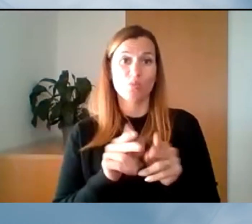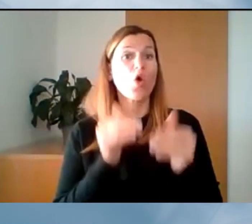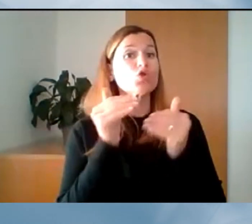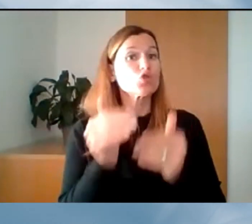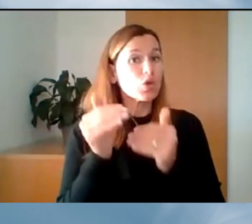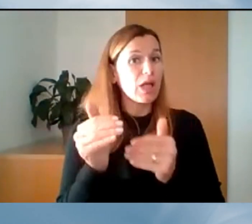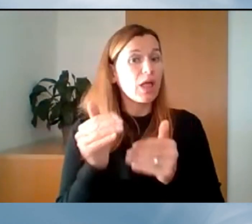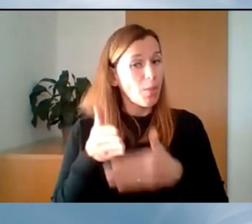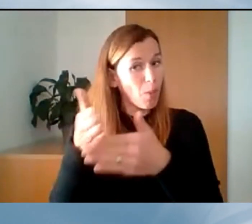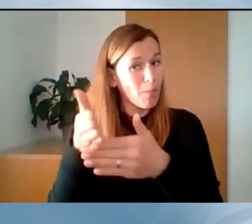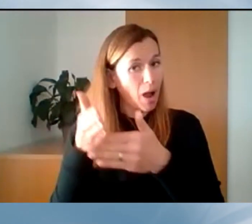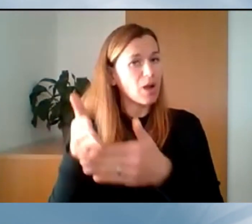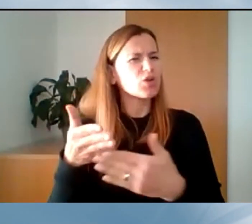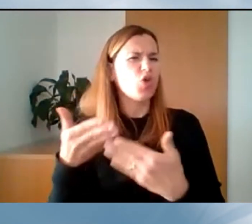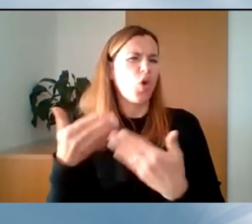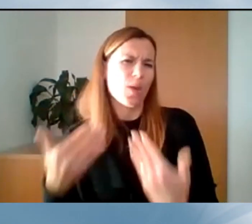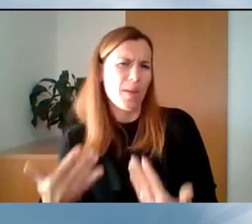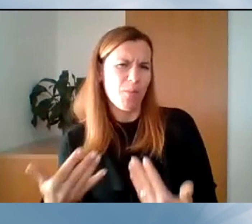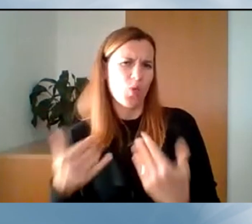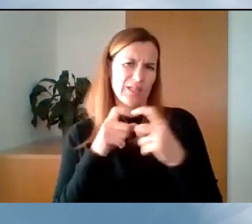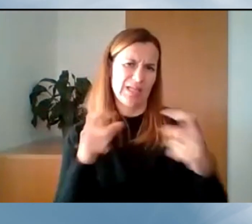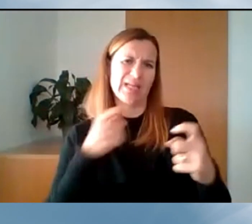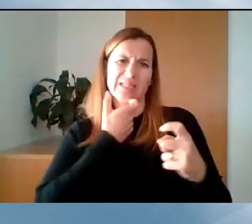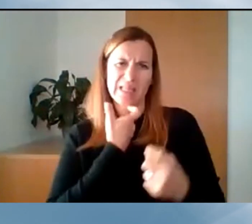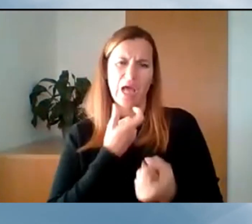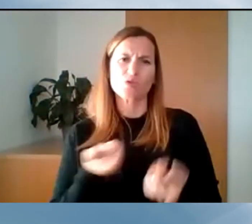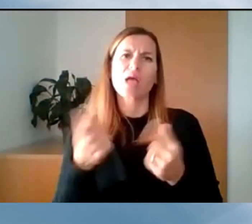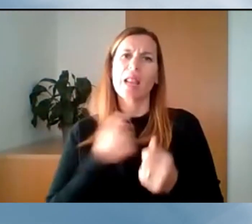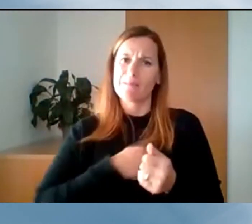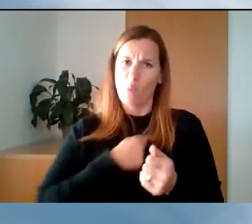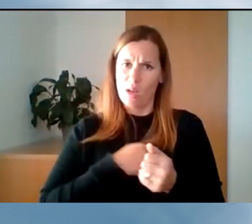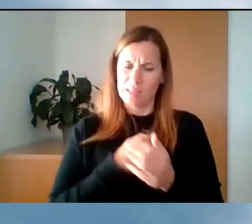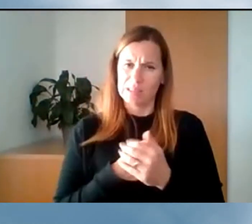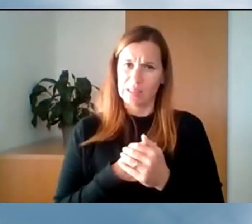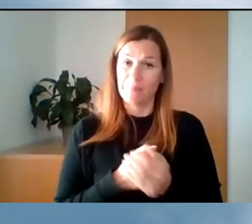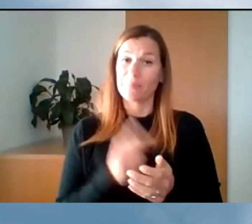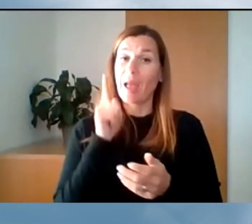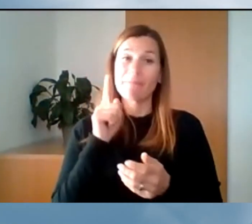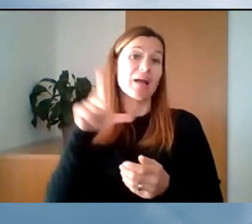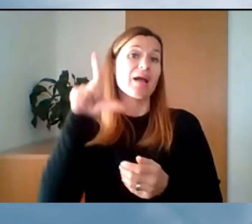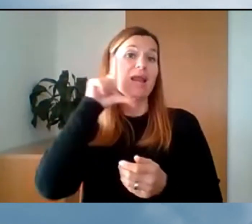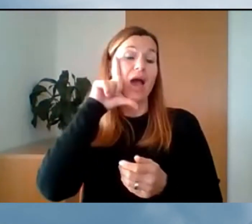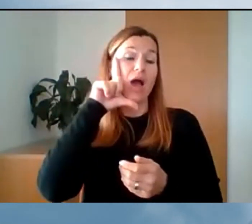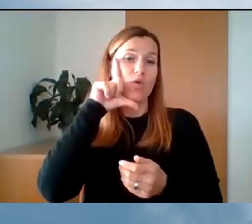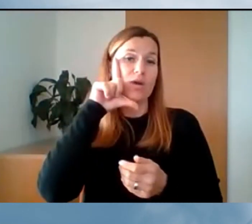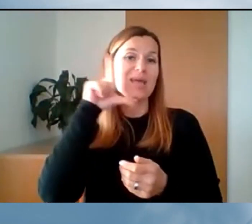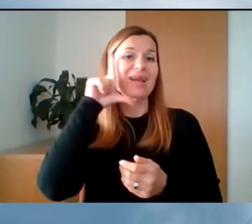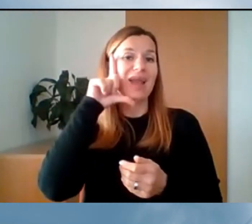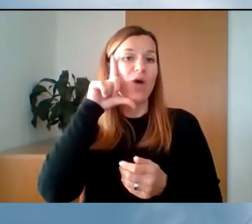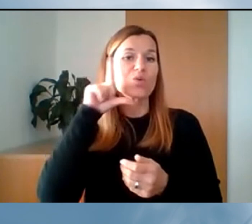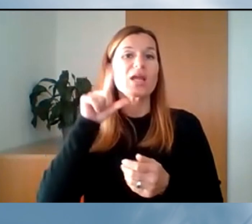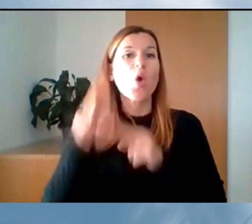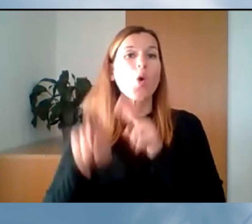takega sosedom, ki so onemogli, zlasti zaradi starosti ali pa bolezni. Ampak glavni